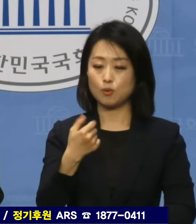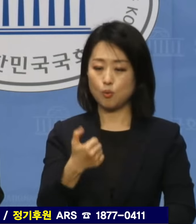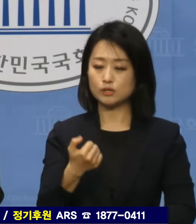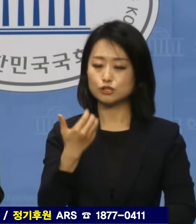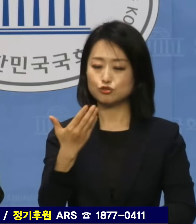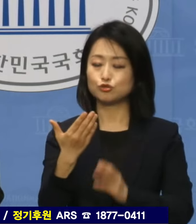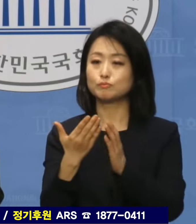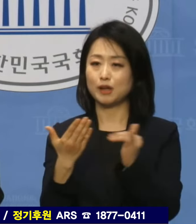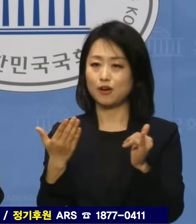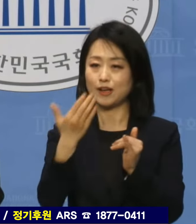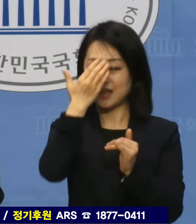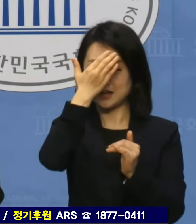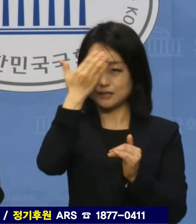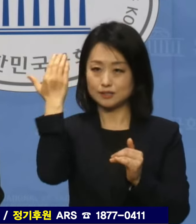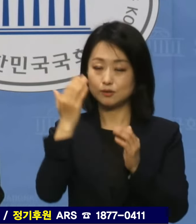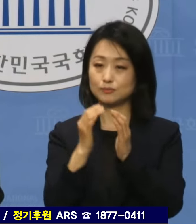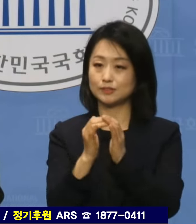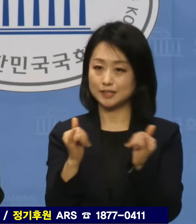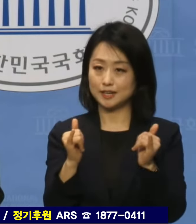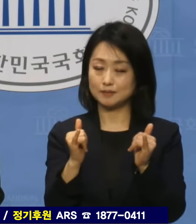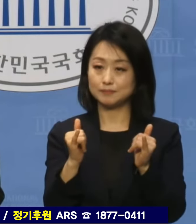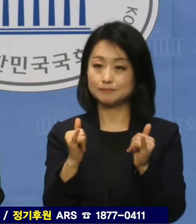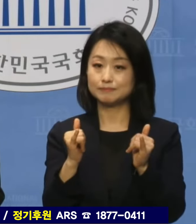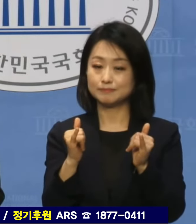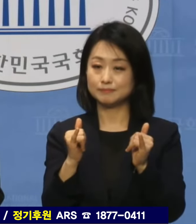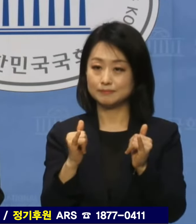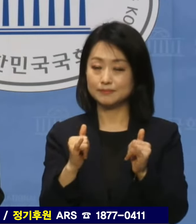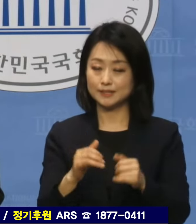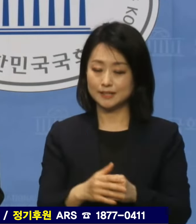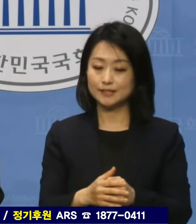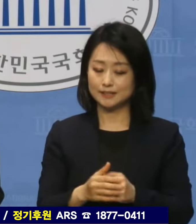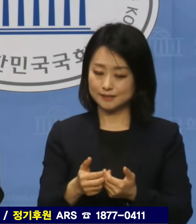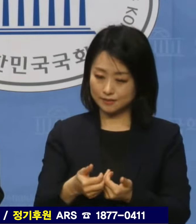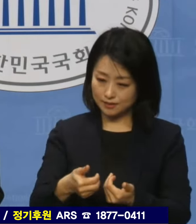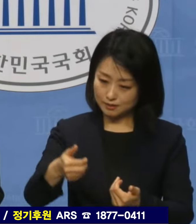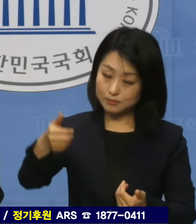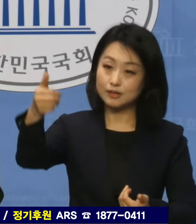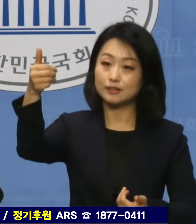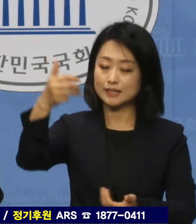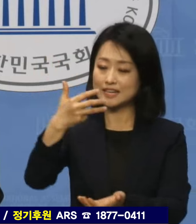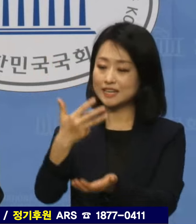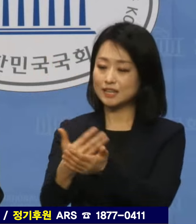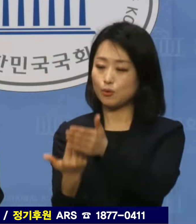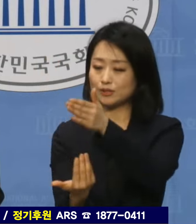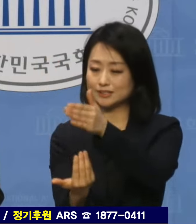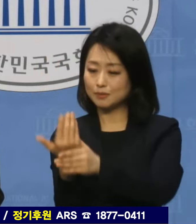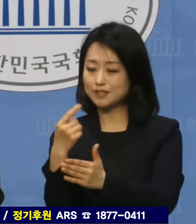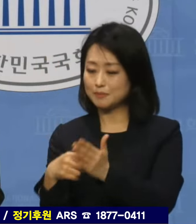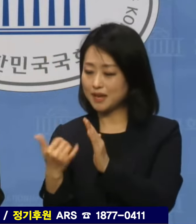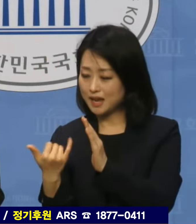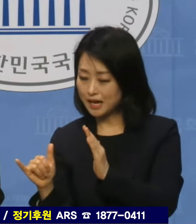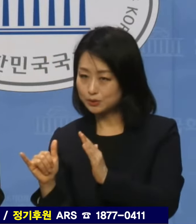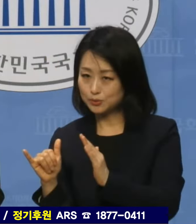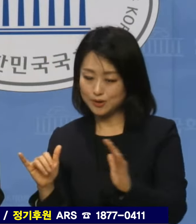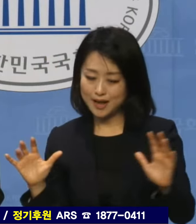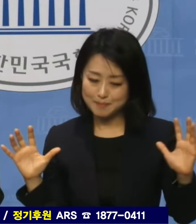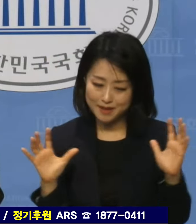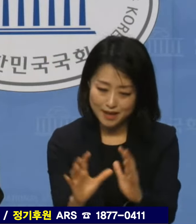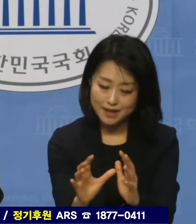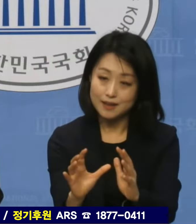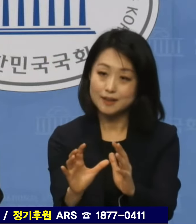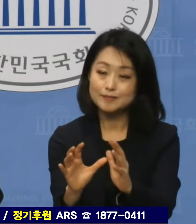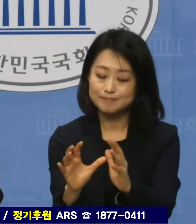159명의 젊은이를 거리에서 하늘로 떠내보낸 이태원 참사 유가족분들이 지키고 있습니다.